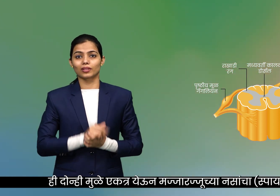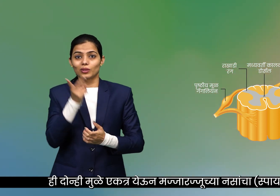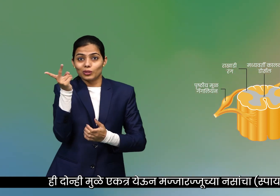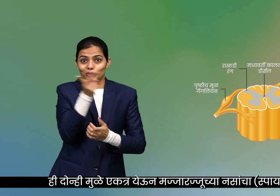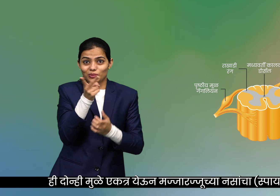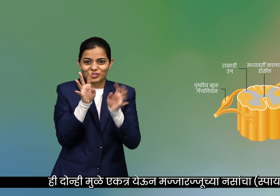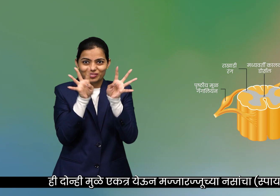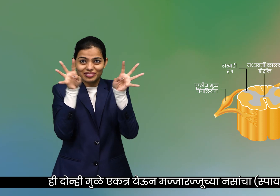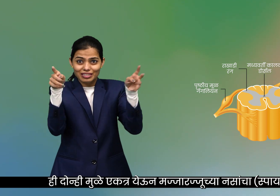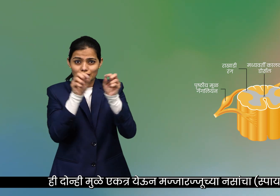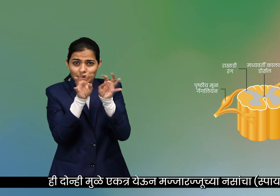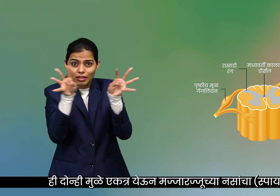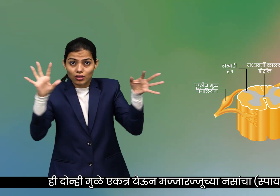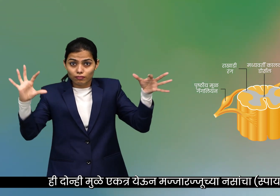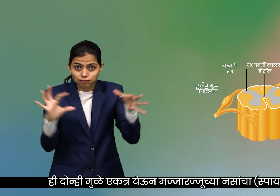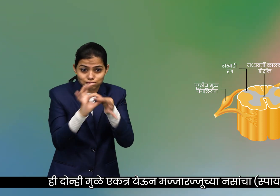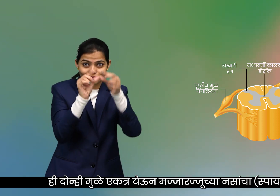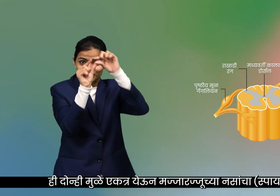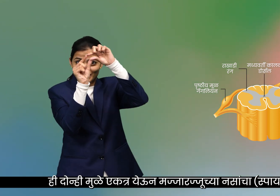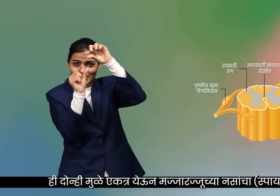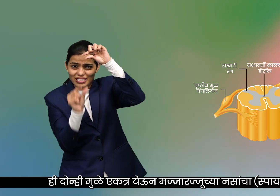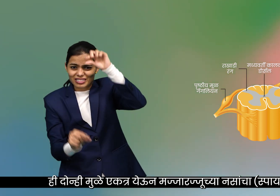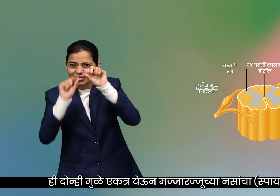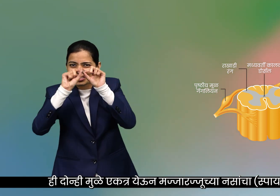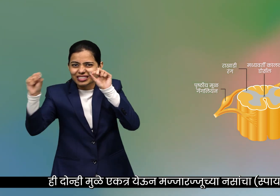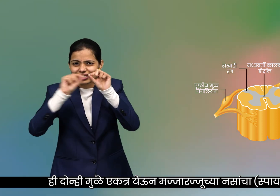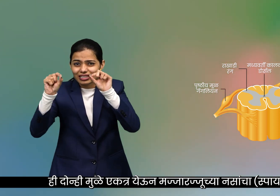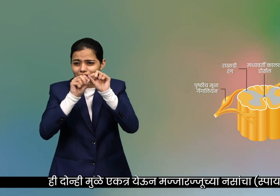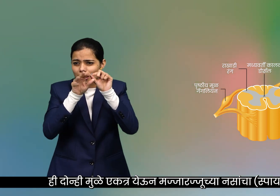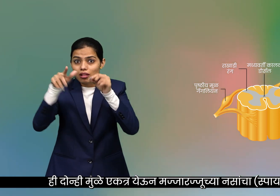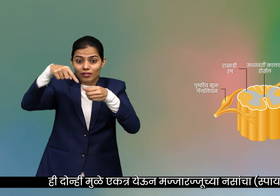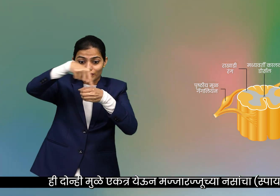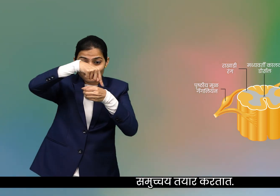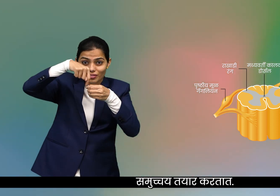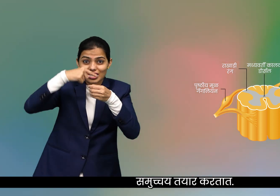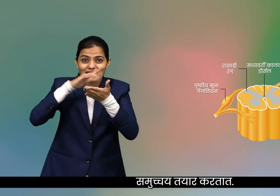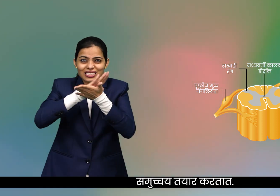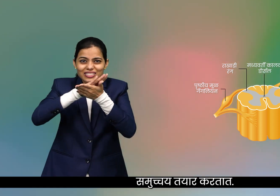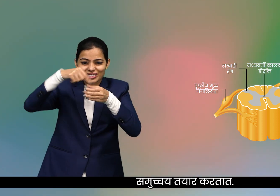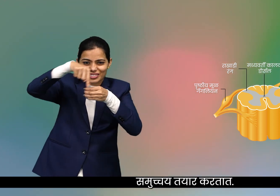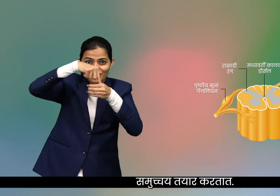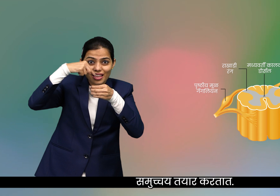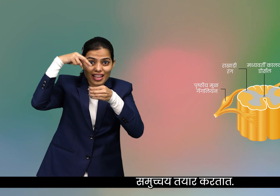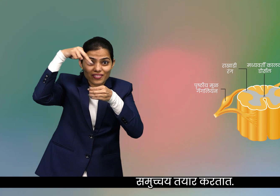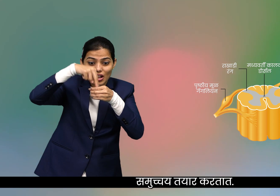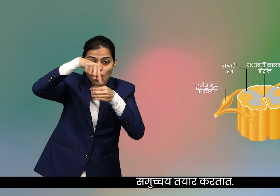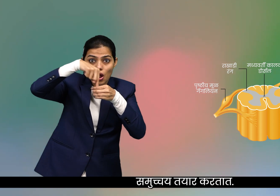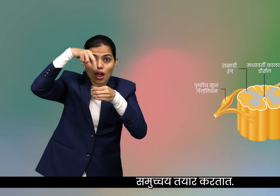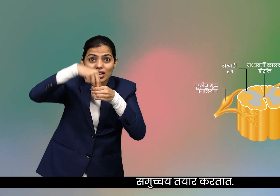ही दोन्ही मुळे एकत्र येऊन मज्जारज्जूच्या नसांचा स्पायनल नर्व्ह समुच्चय तयार करतात.